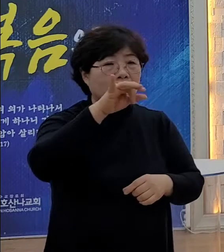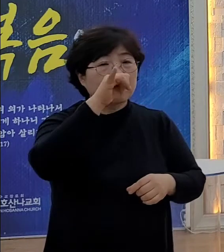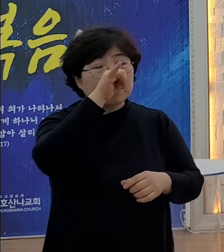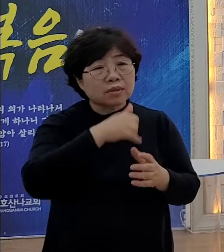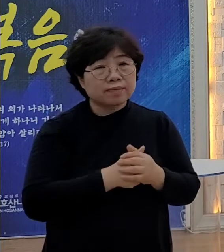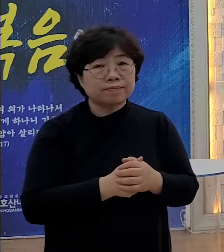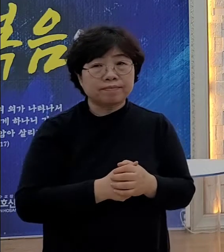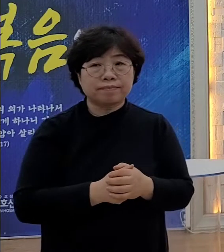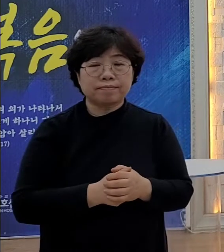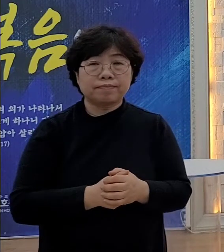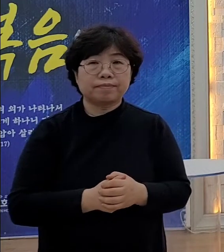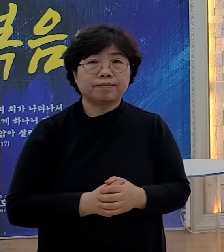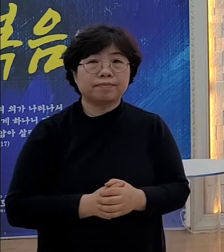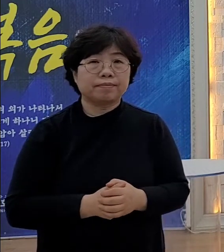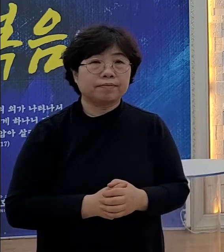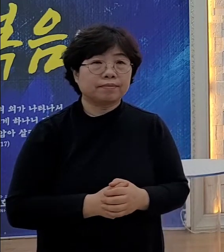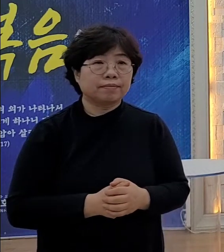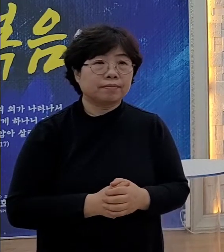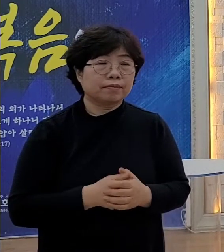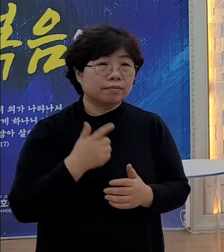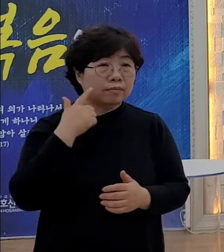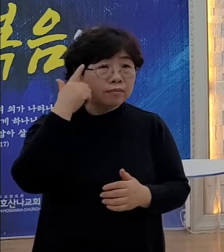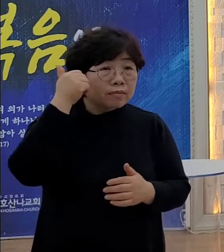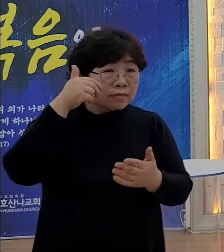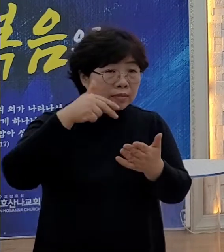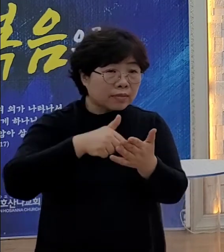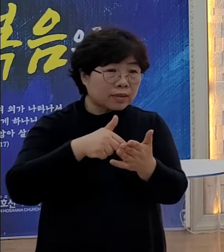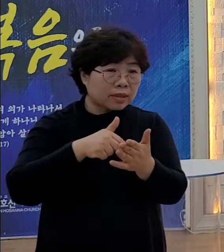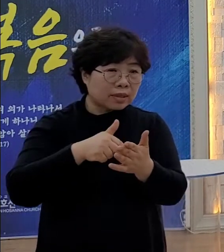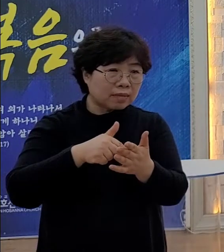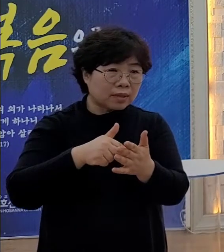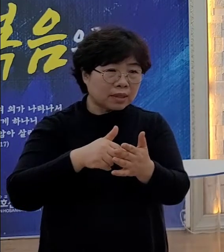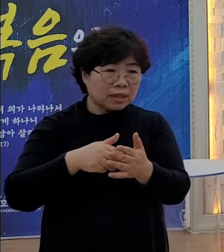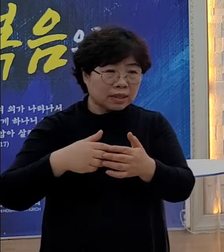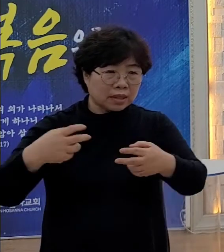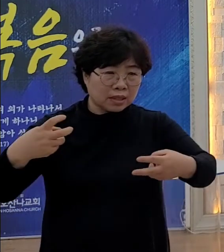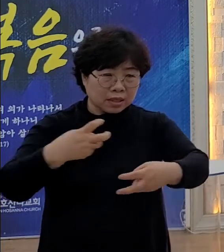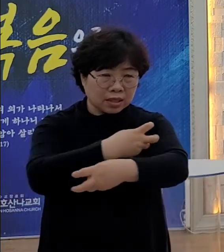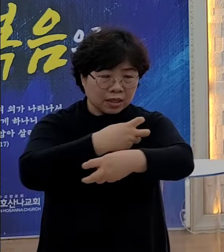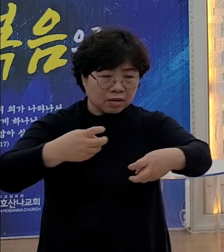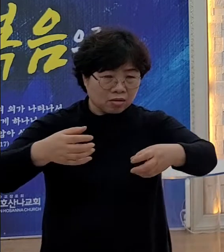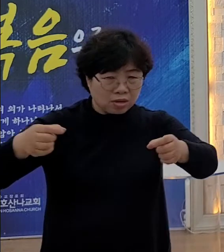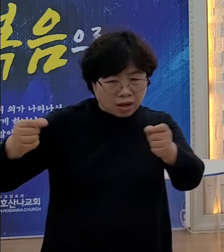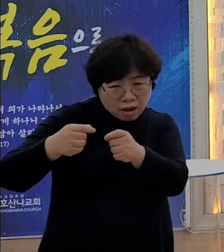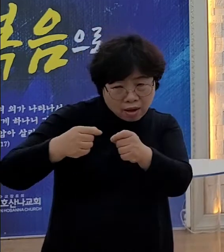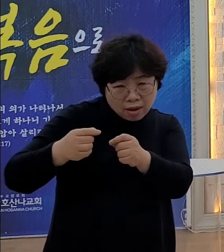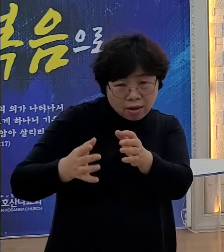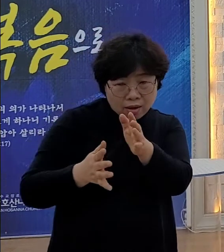근데 저희 집이 도로변이거든요. 그냥 4차선 그 8차선